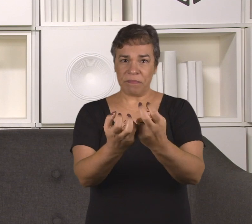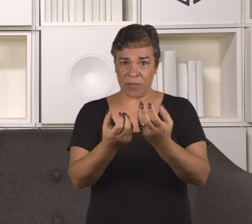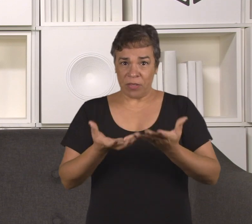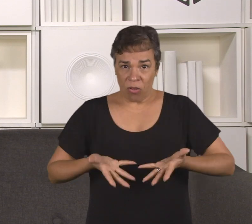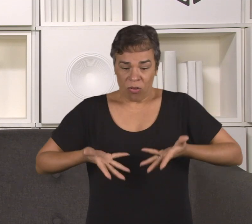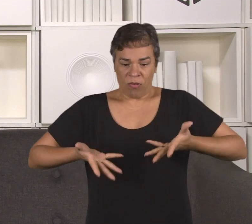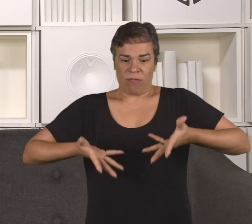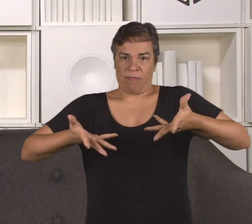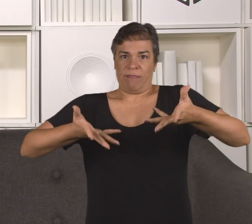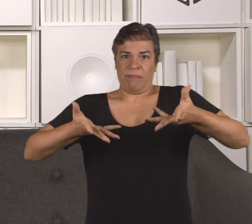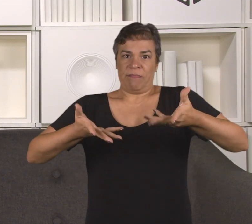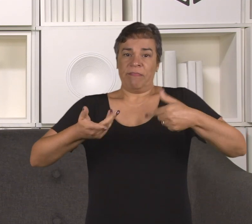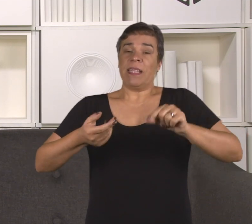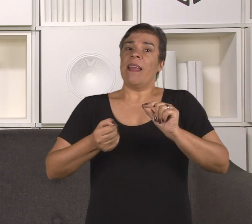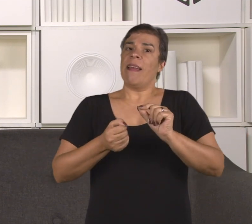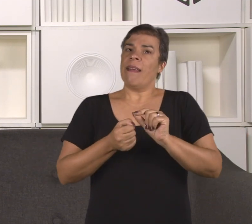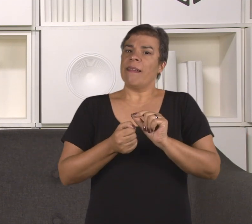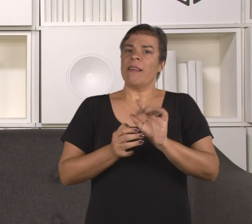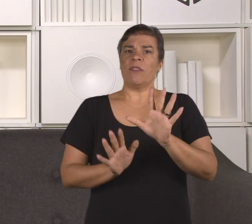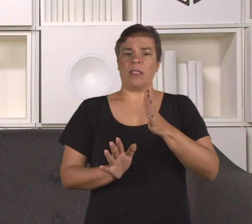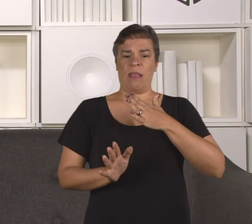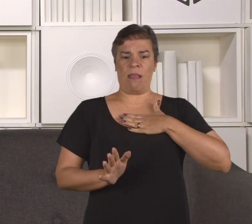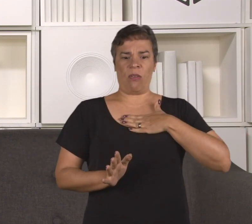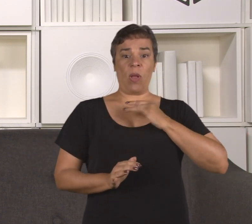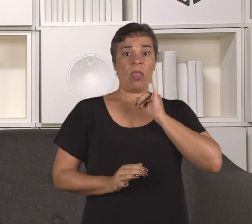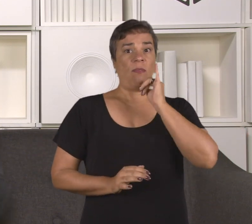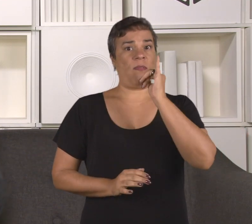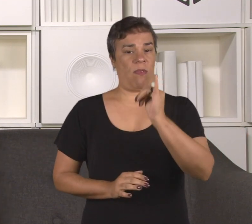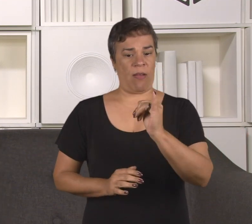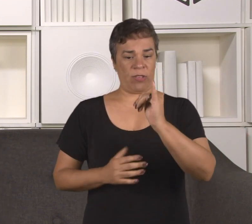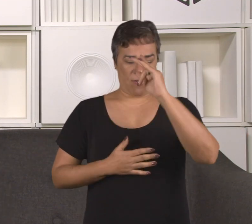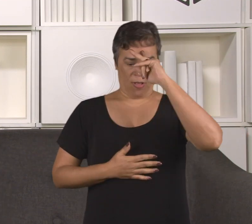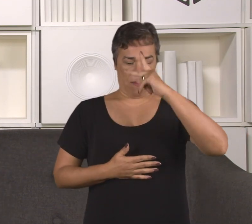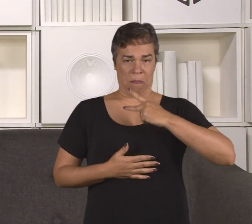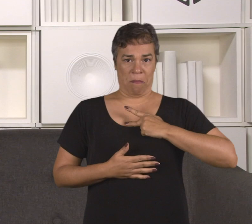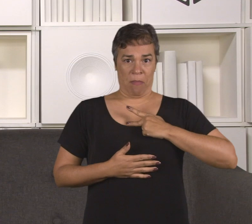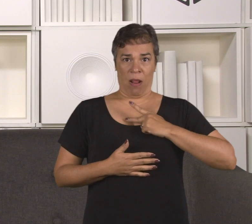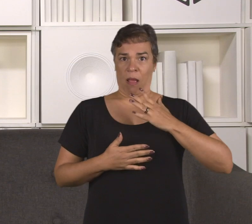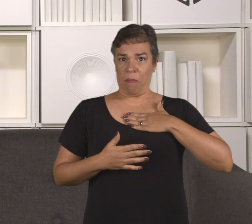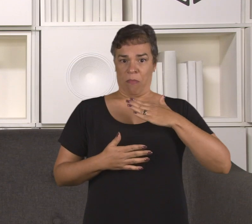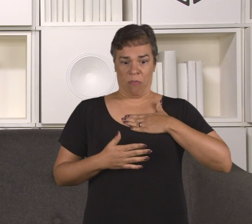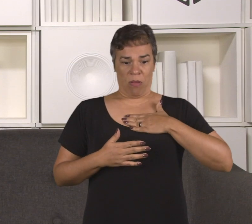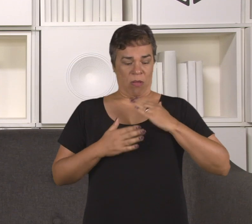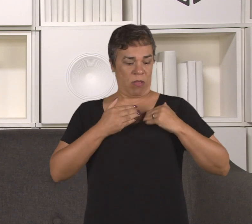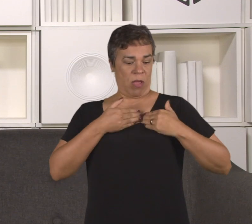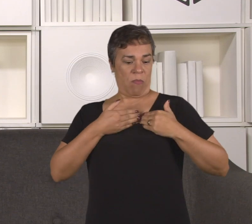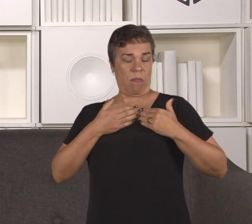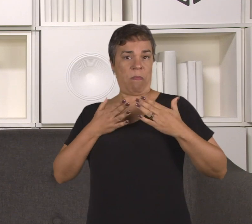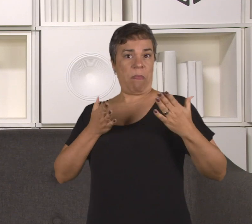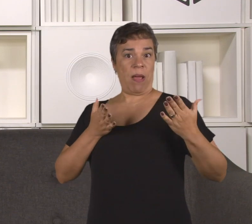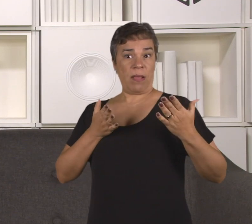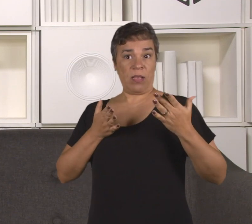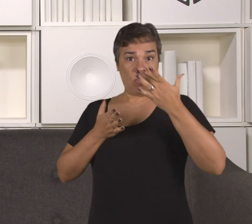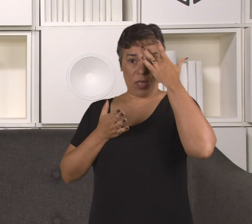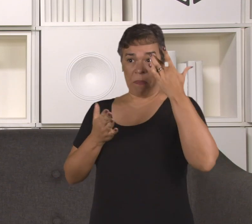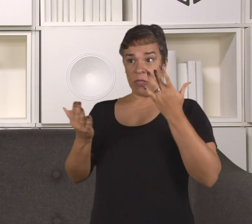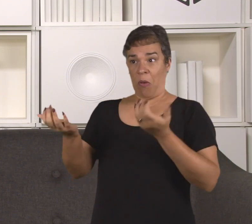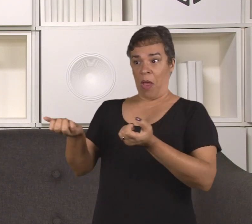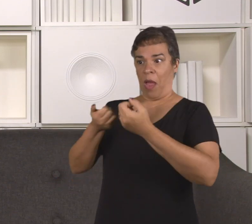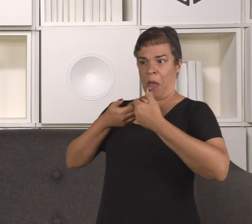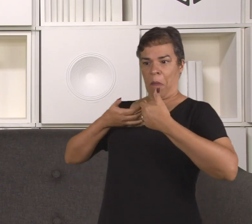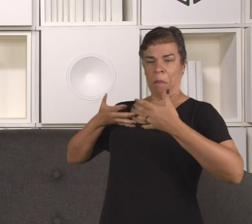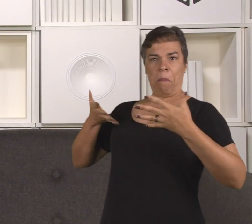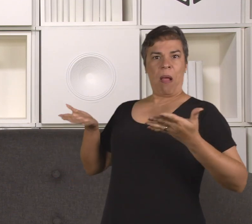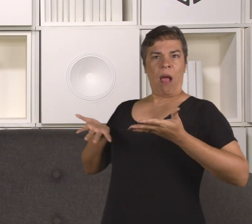o incentivo é que você fale do seu coração. Então, quando as pessoas estão abrindo o coração, não é bom interromper.